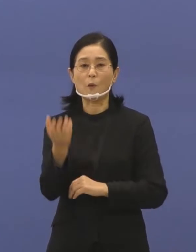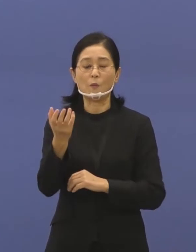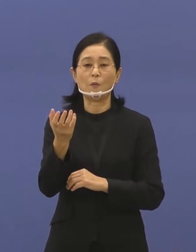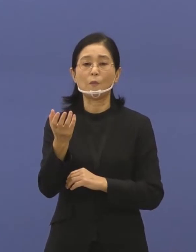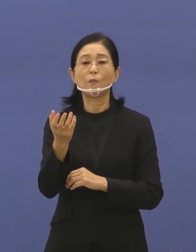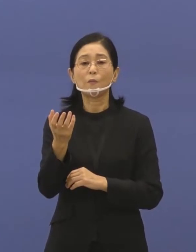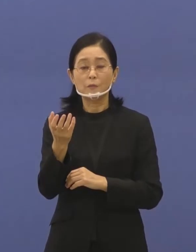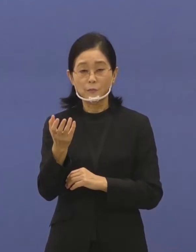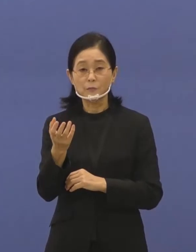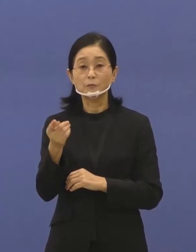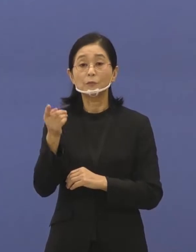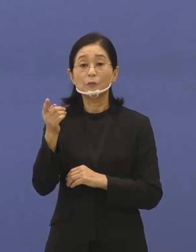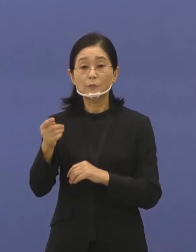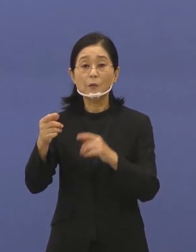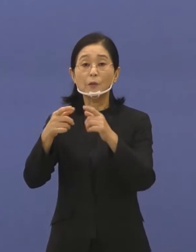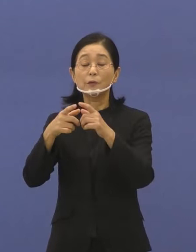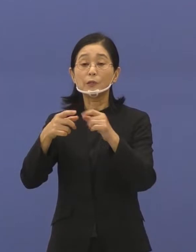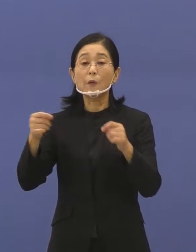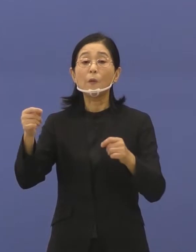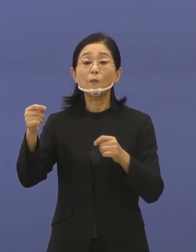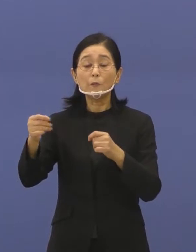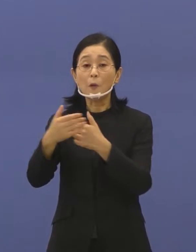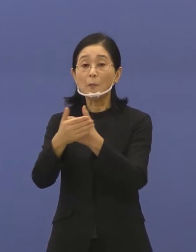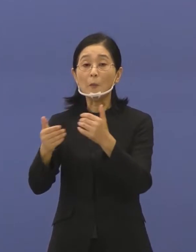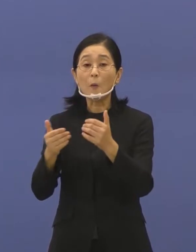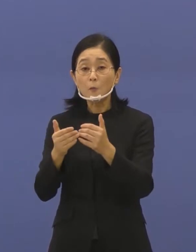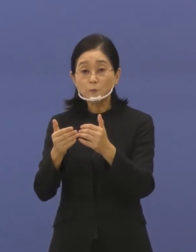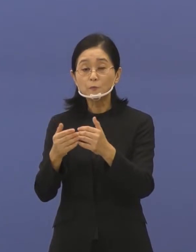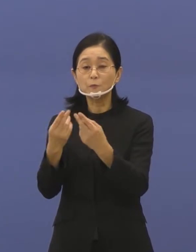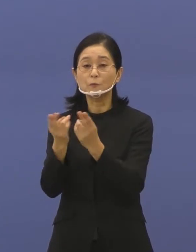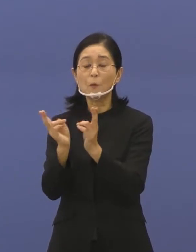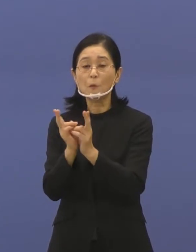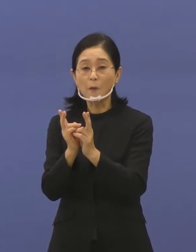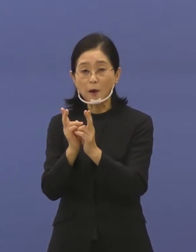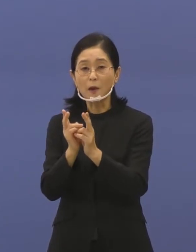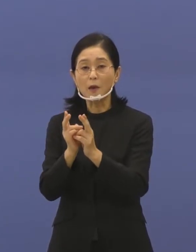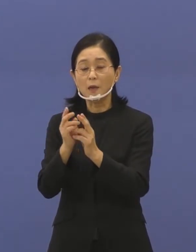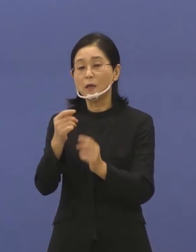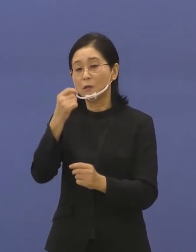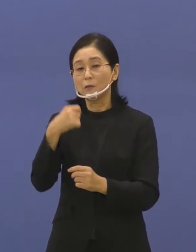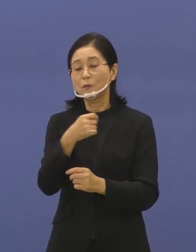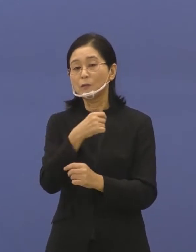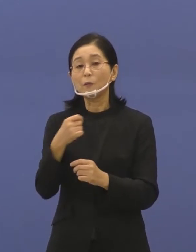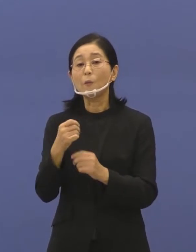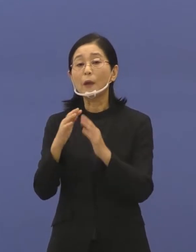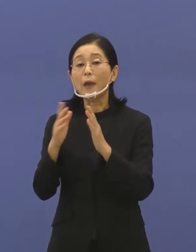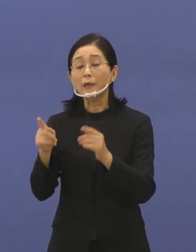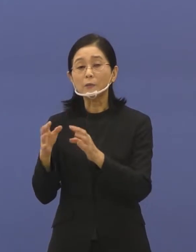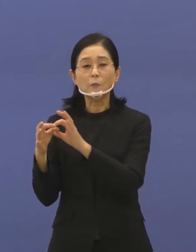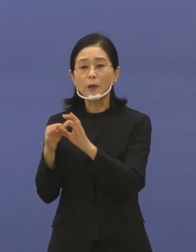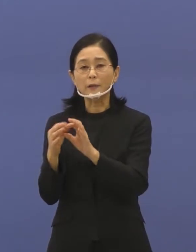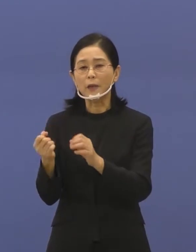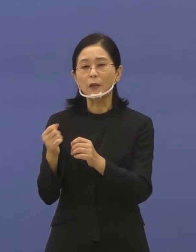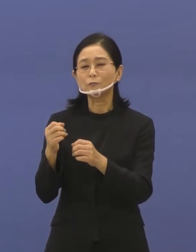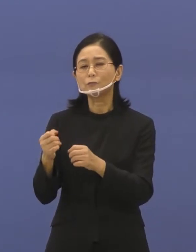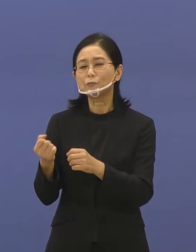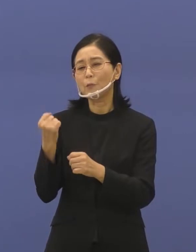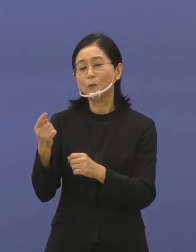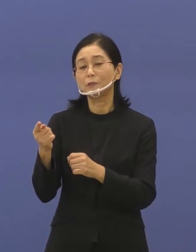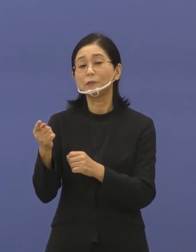統一教会と癒着した政権与党を続けるのかということであり、岩手を変えるっていう